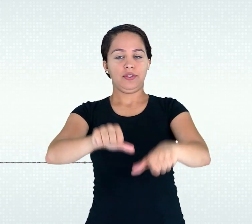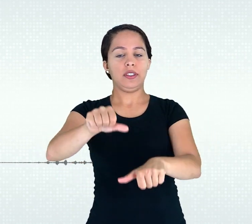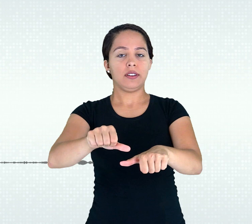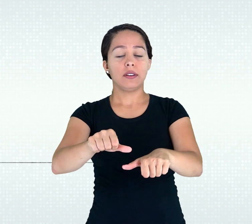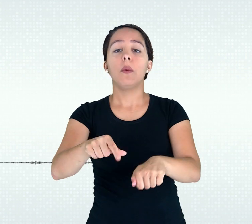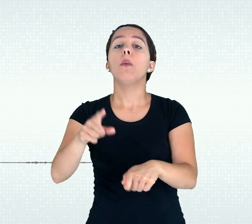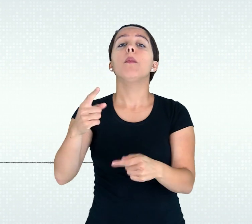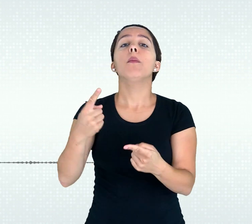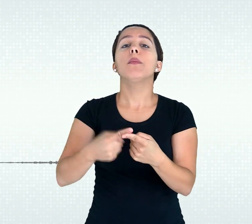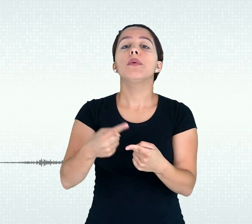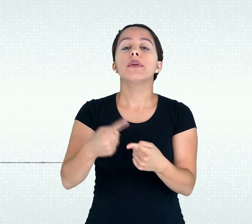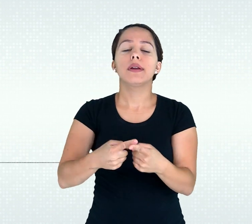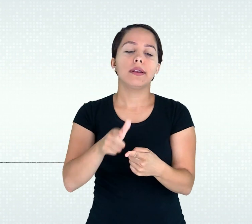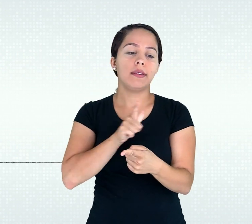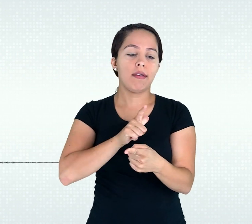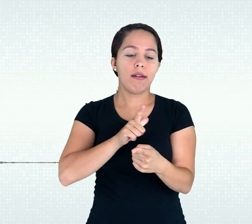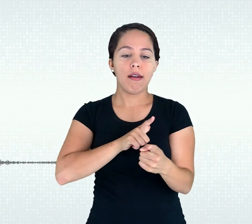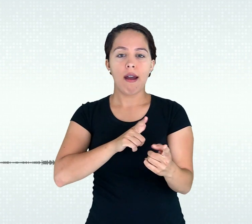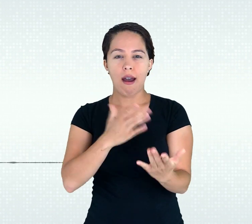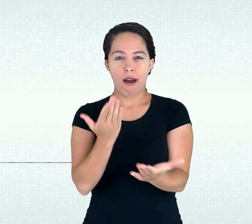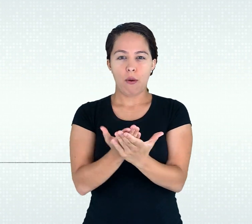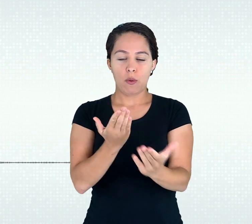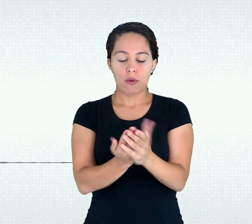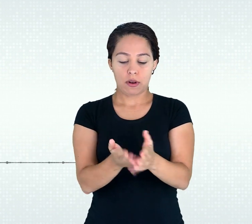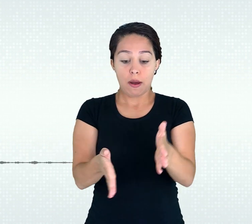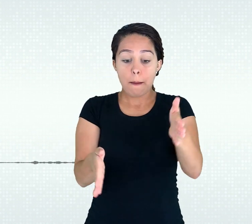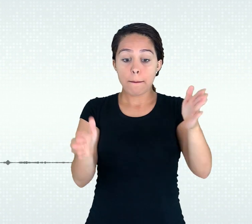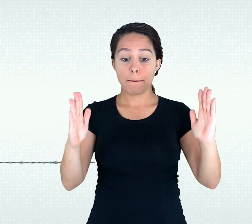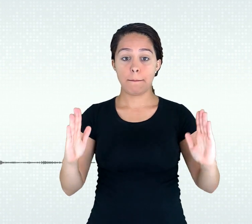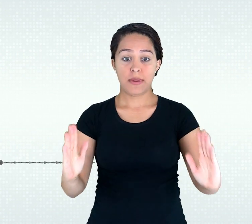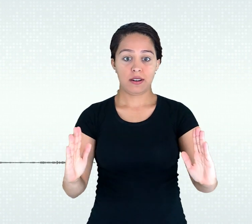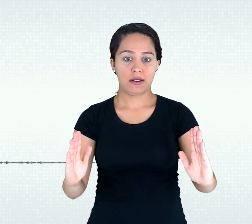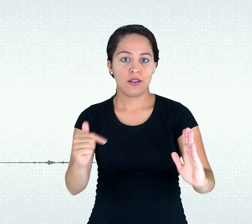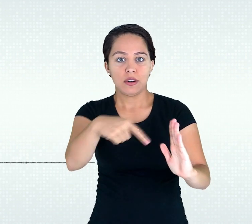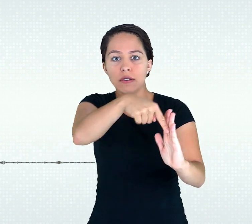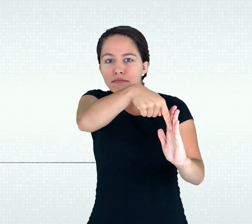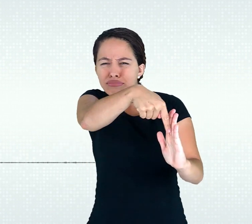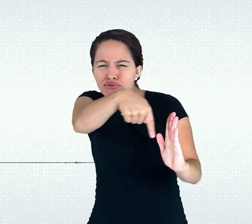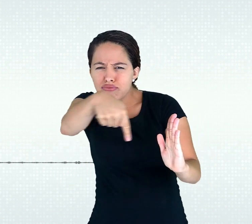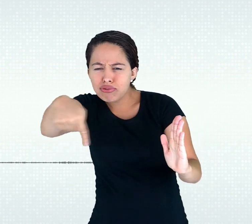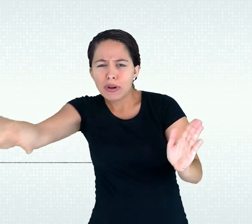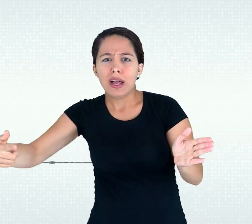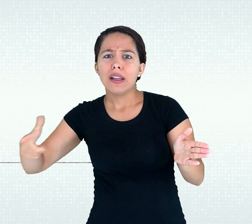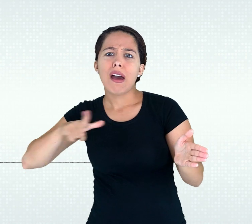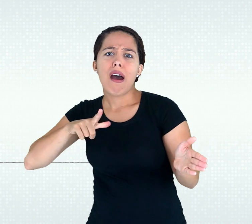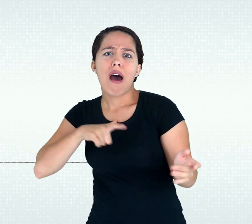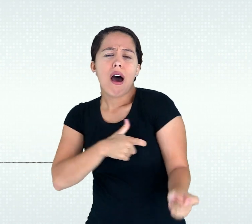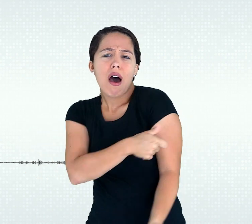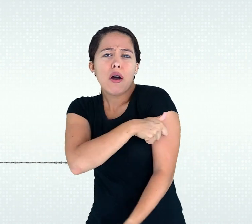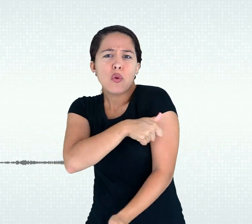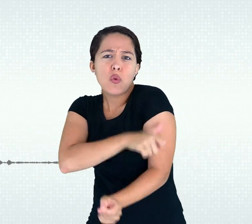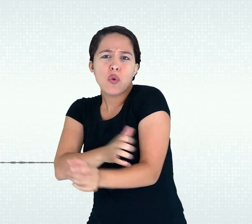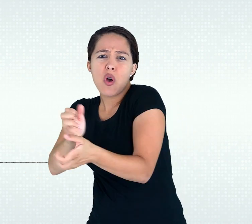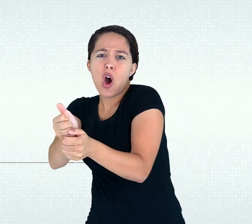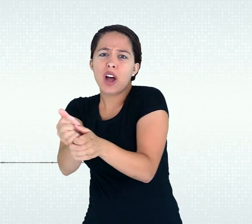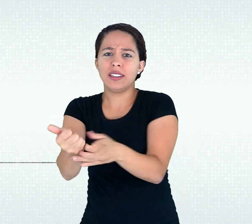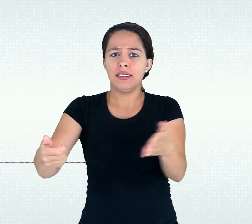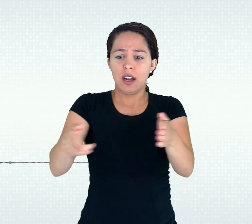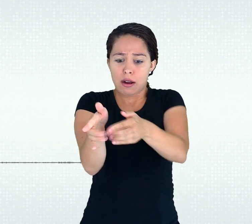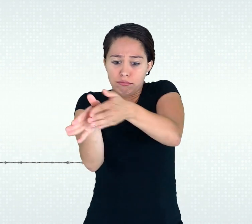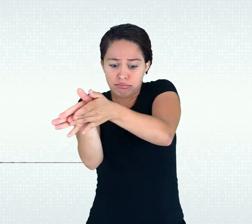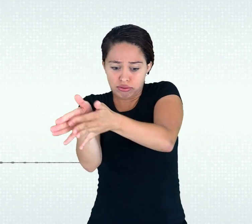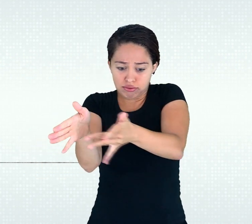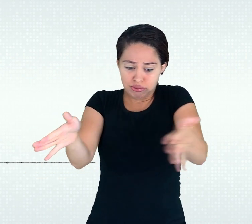paralelamente ao período letivo a retomada da aprendizagem daqueles estudantes que não obtiveram